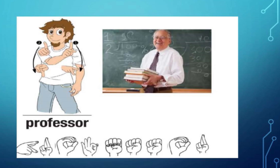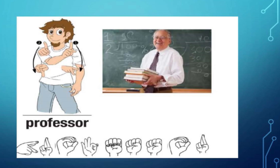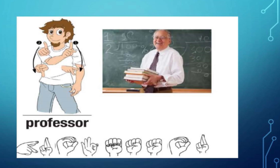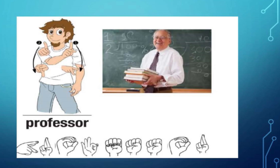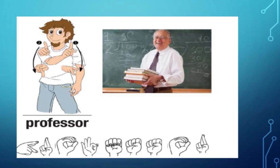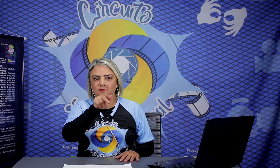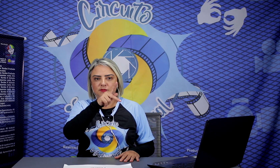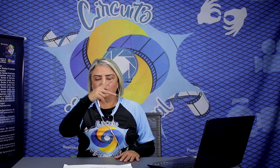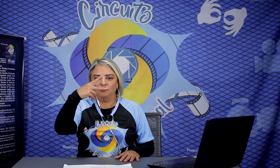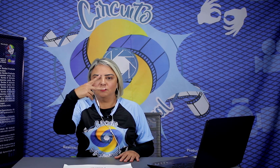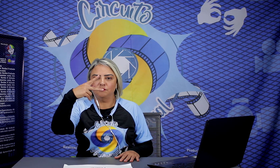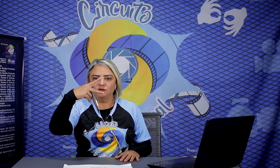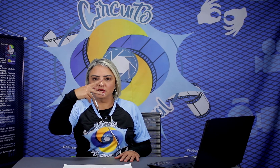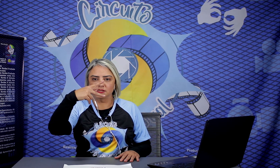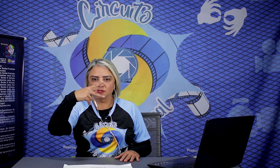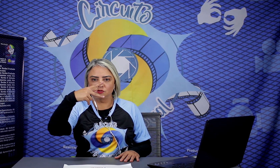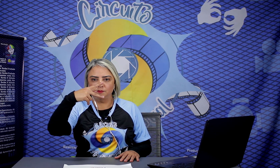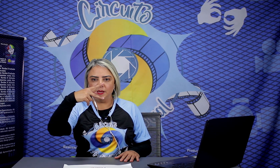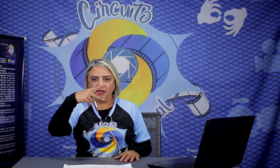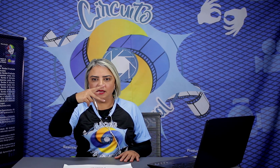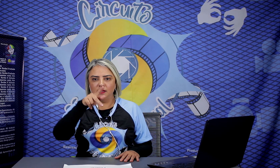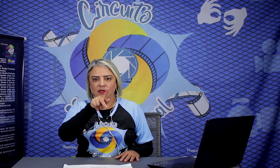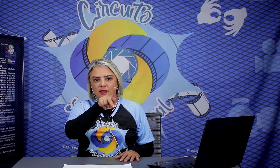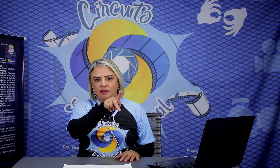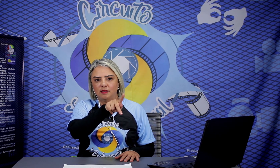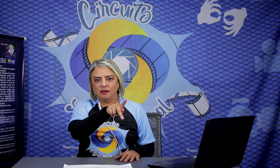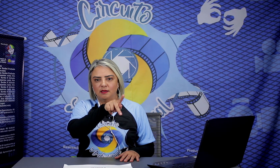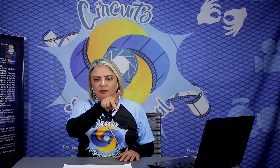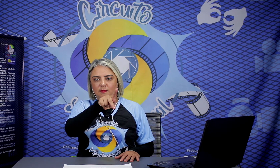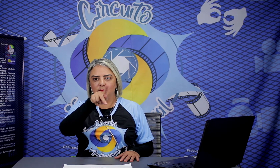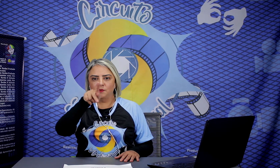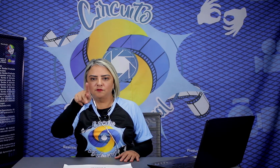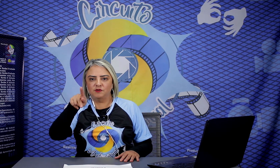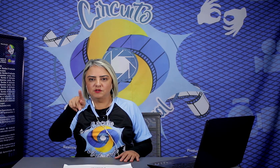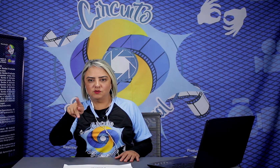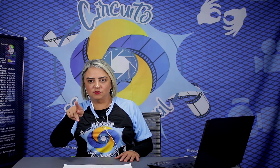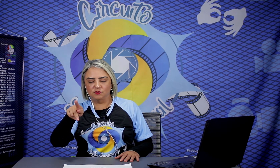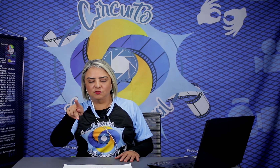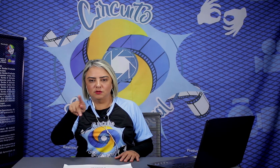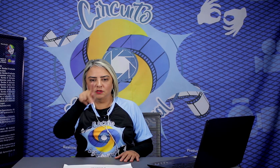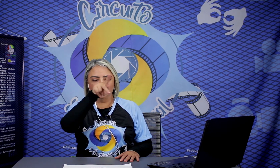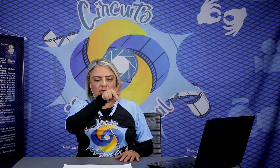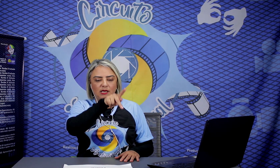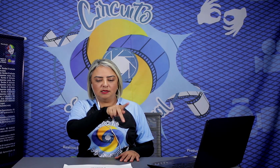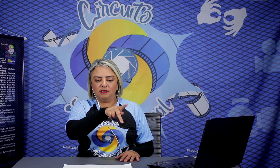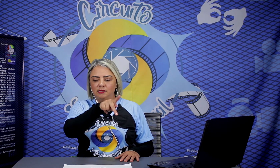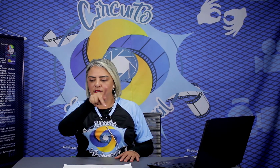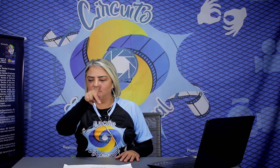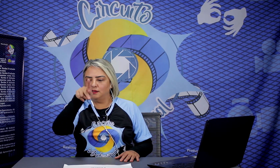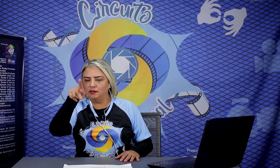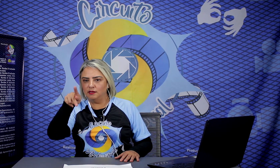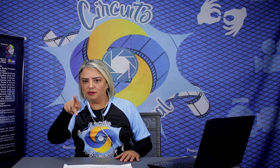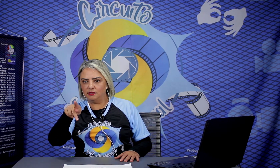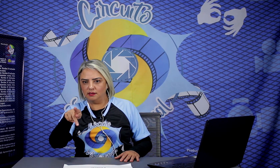Professor. Configuração de P. Professor. Aqui e aqui.